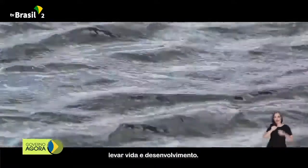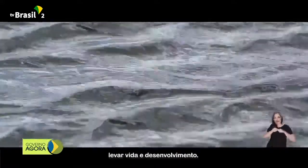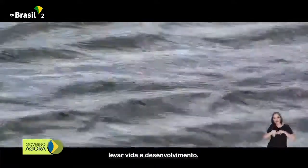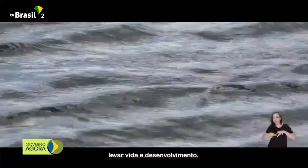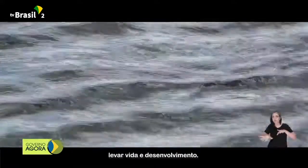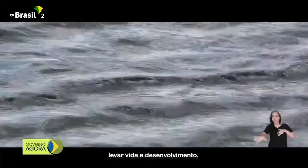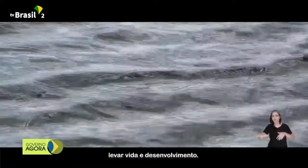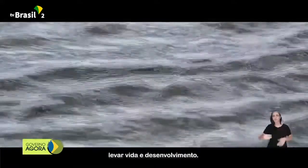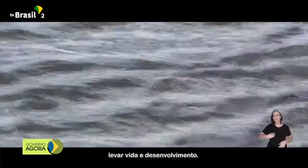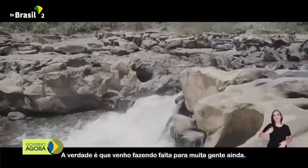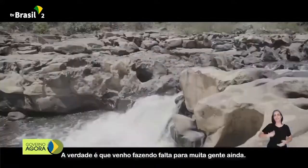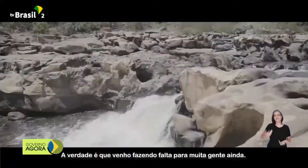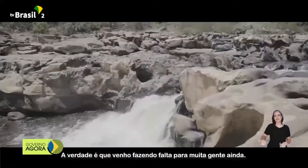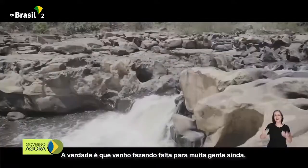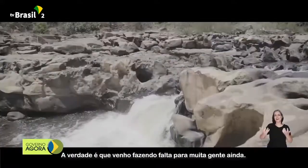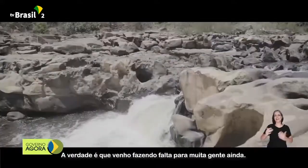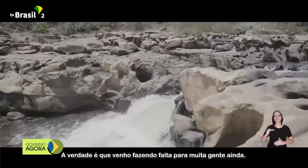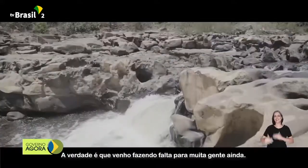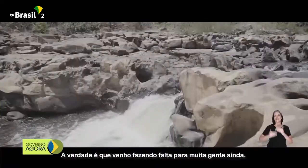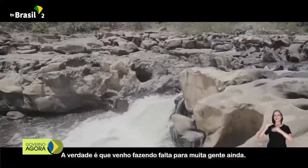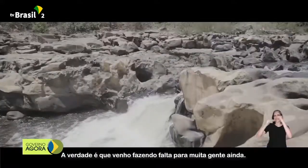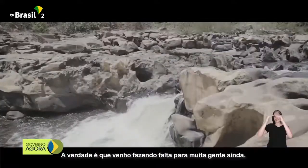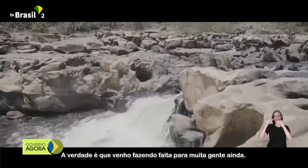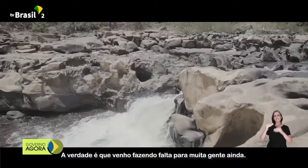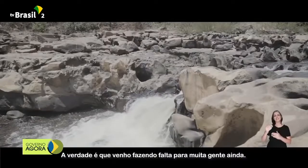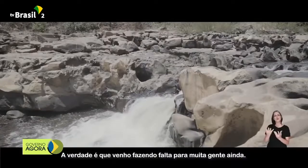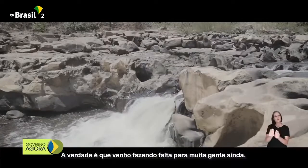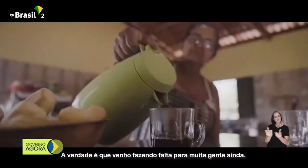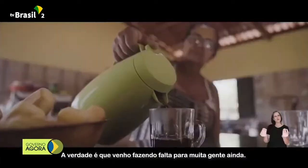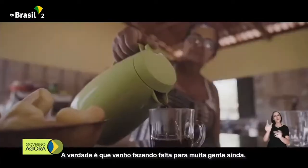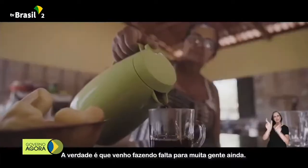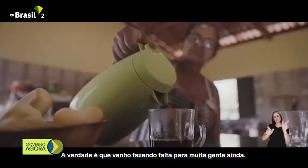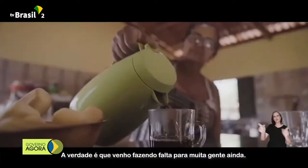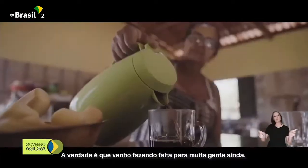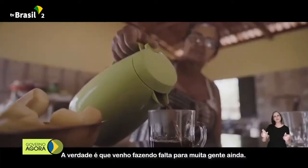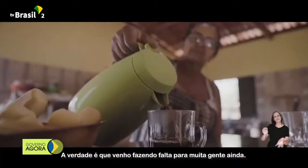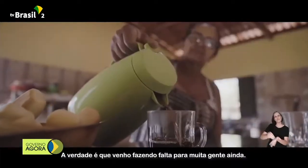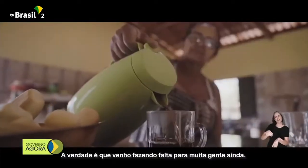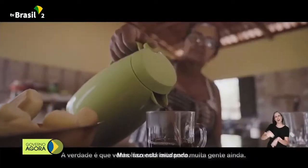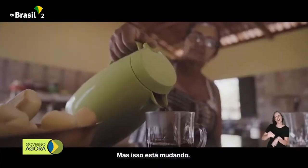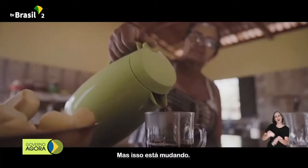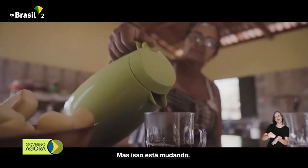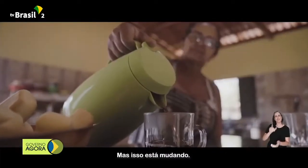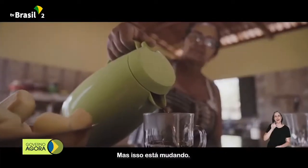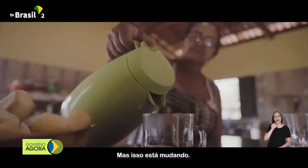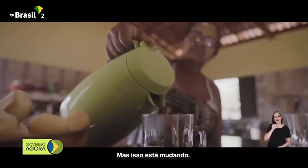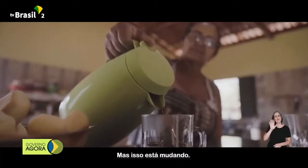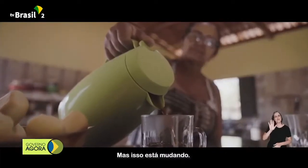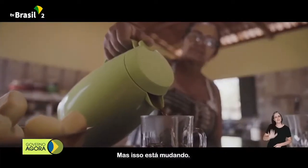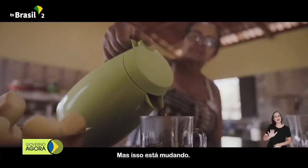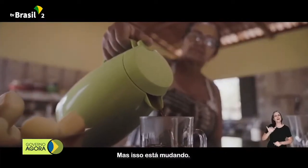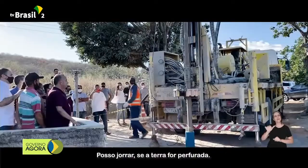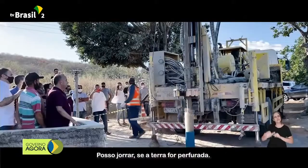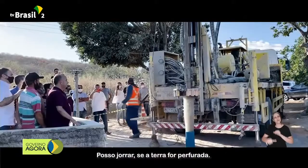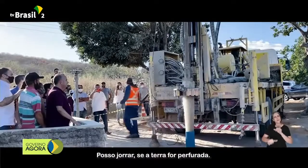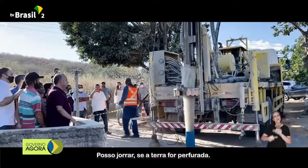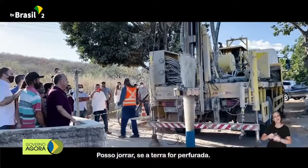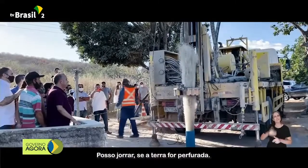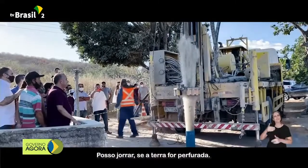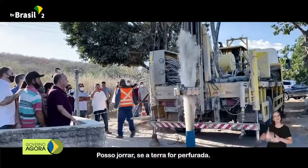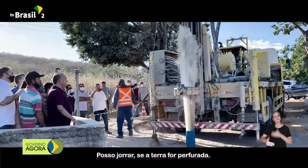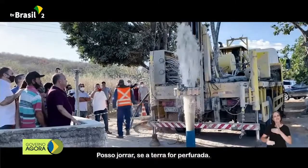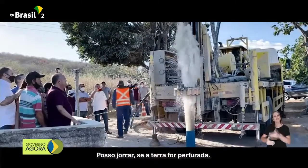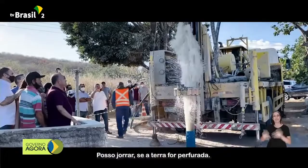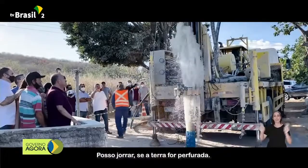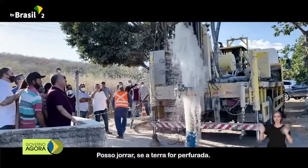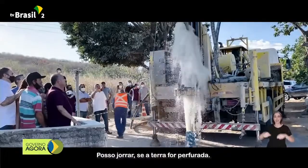e desenvolvimento. A verdade é que venho fazendo falta para muita gente ainda, mas isso está mudando. Posso